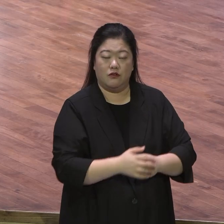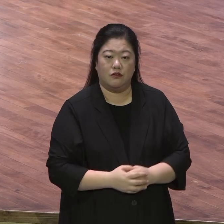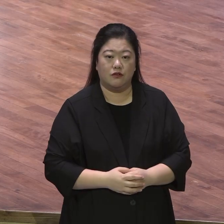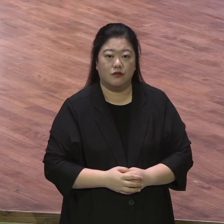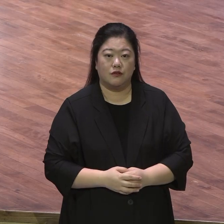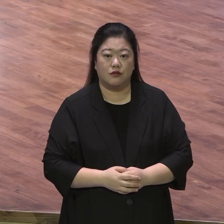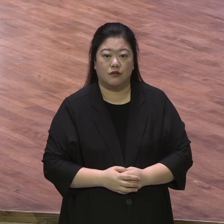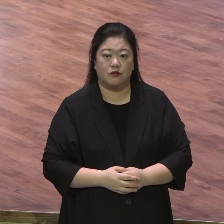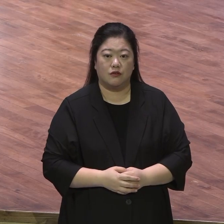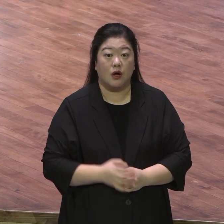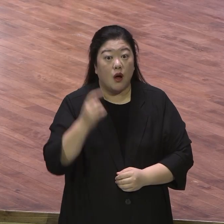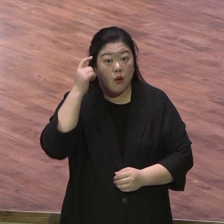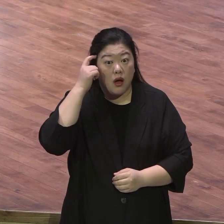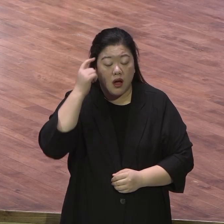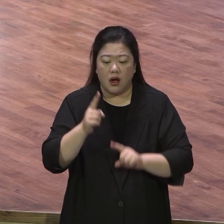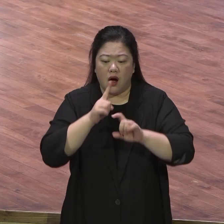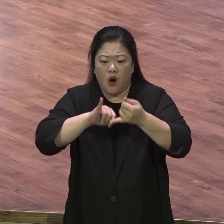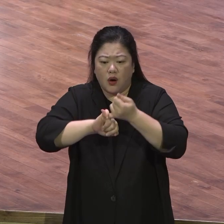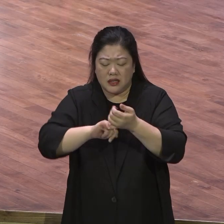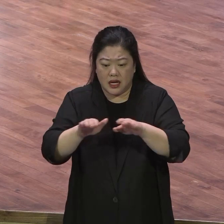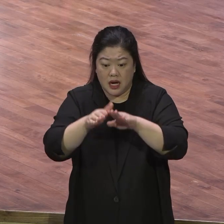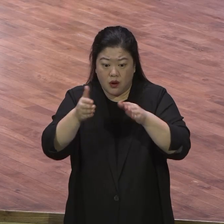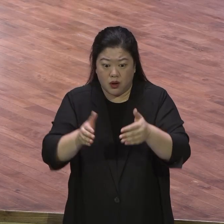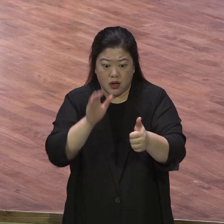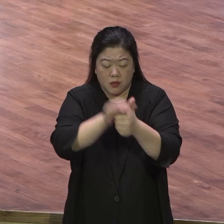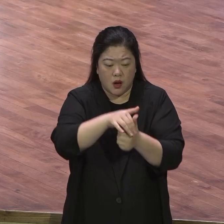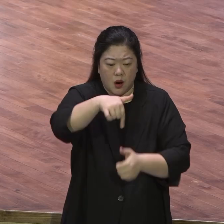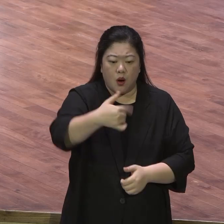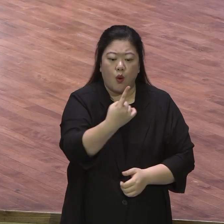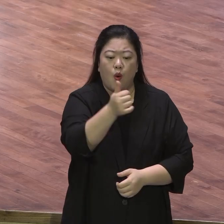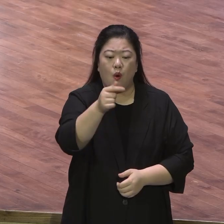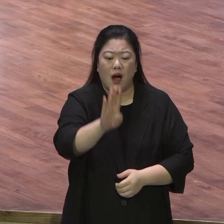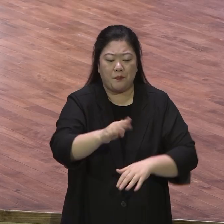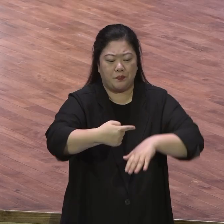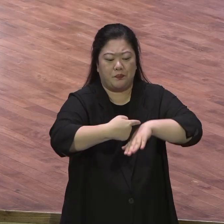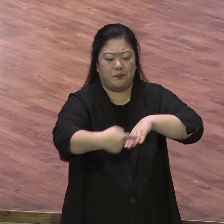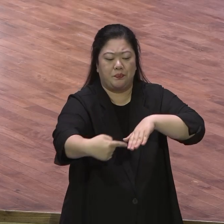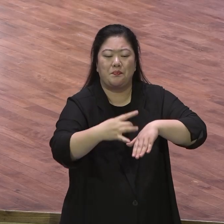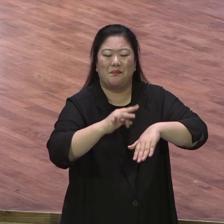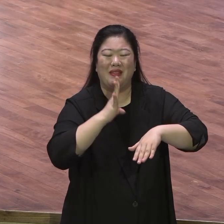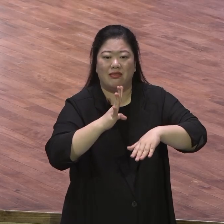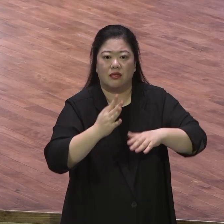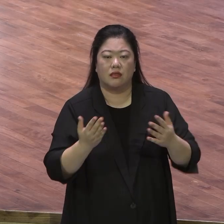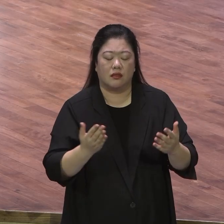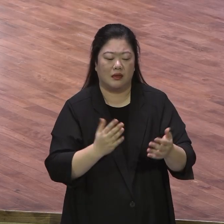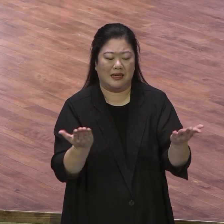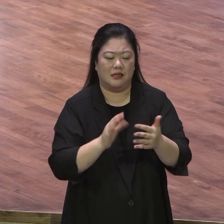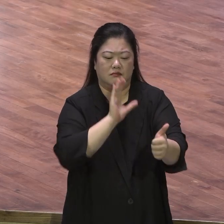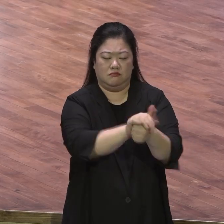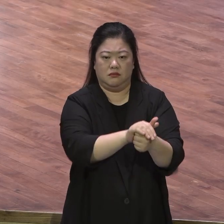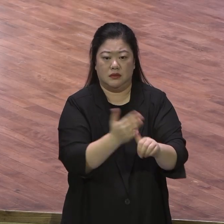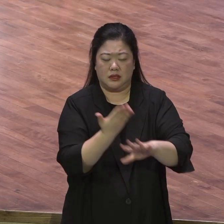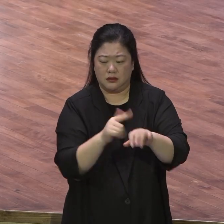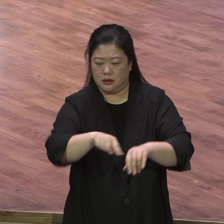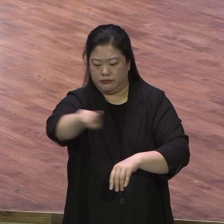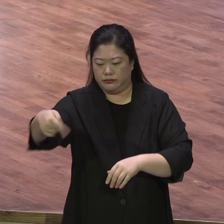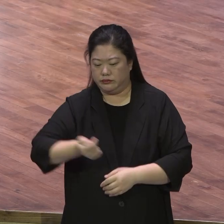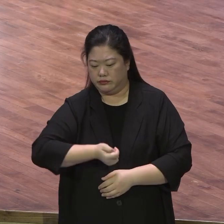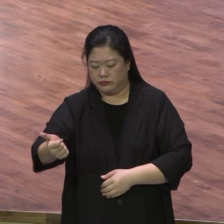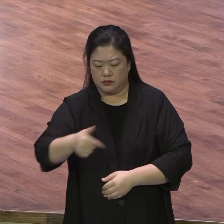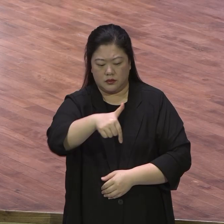옮기는 일은 오직 고핫 자손만이 하도록 그렇게 지시했어요 그래서 고라가